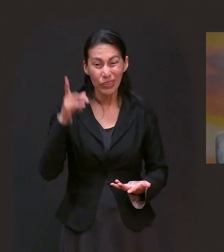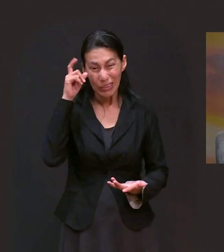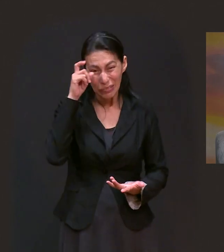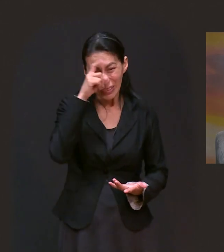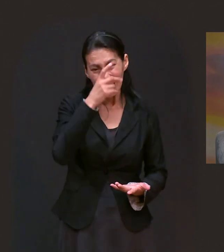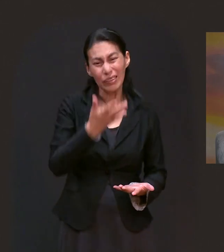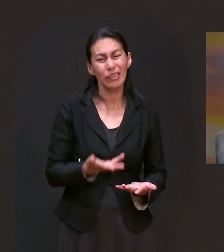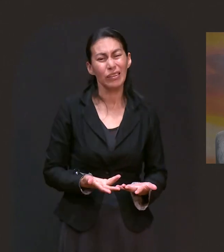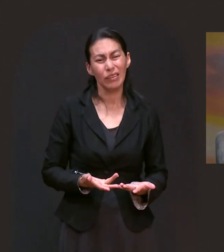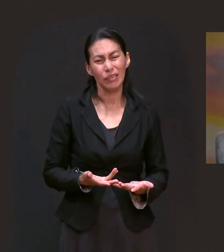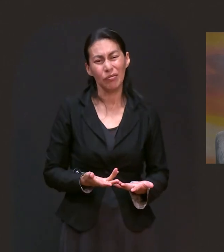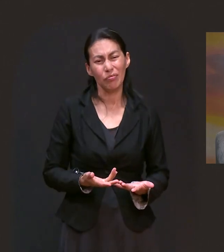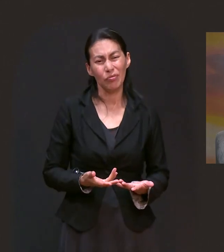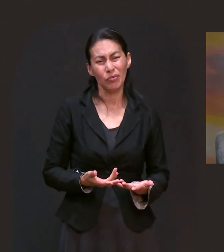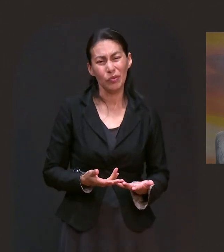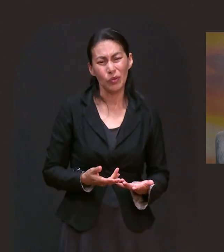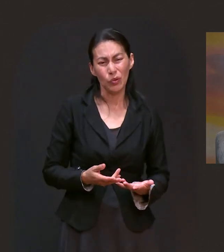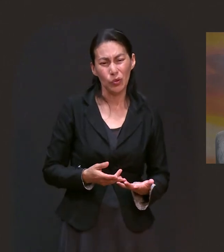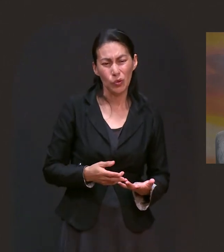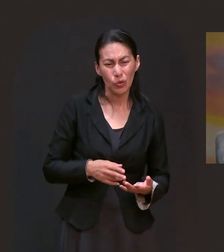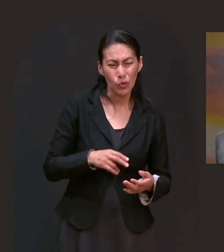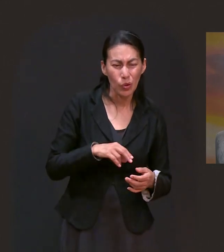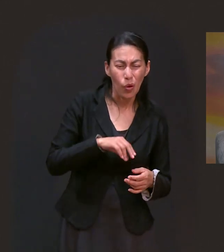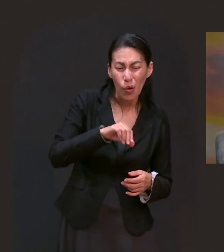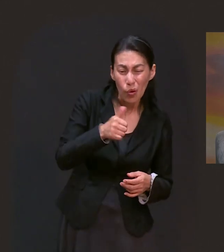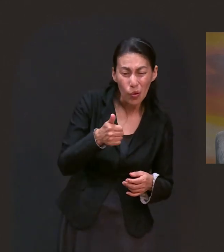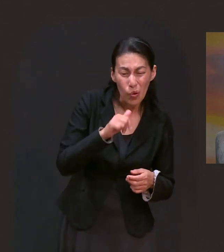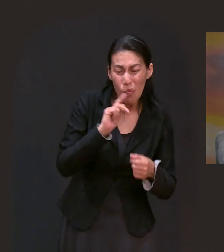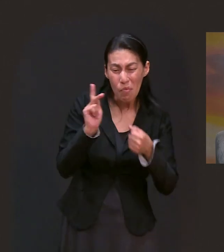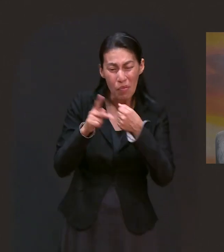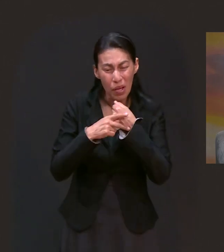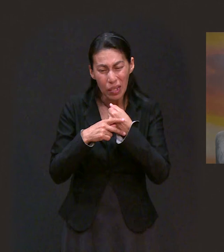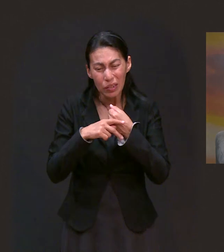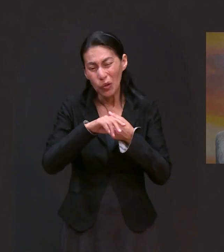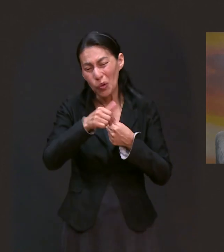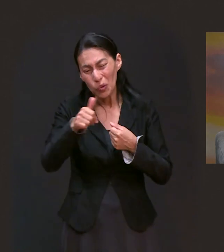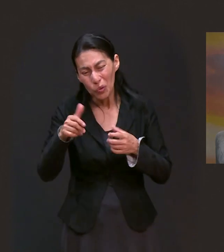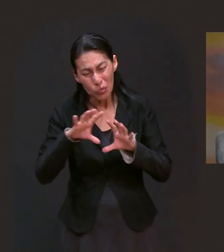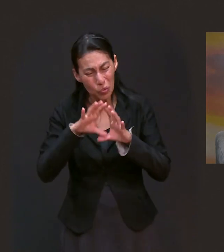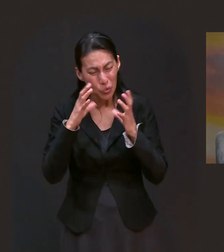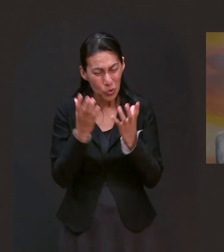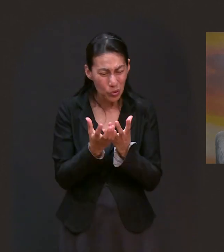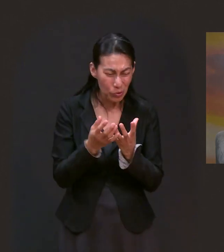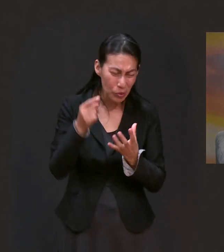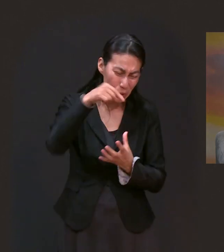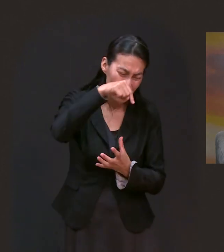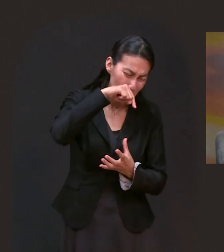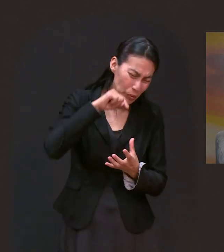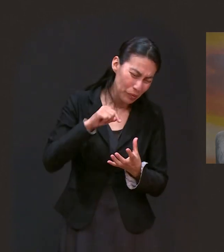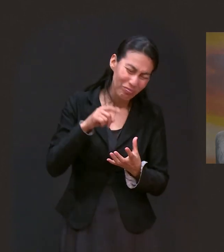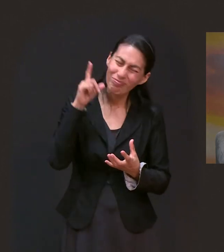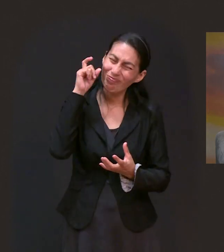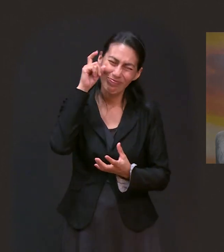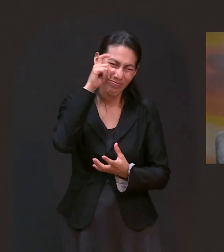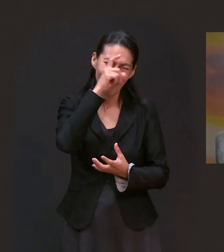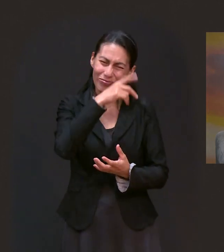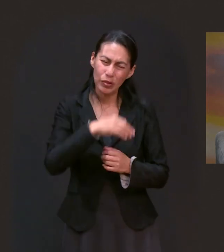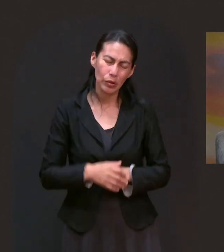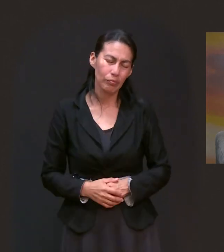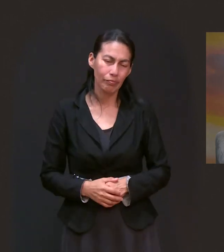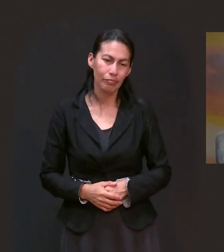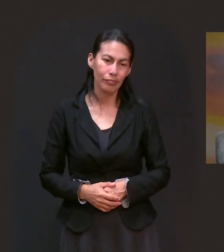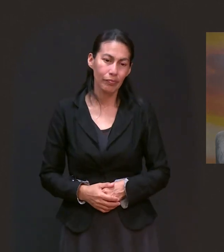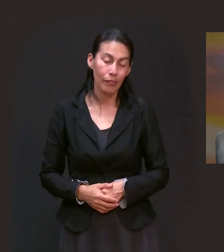estaba re difícil porque hostal en cualquier parte del mundo es muy difícil entrar física entonces bueno